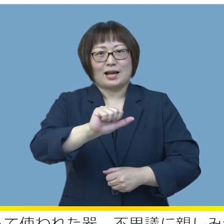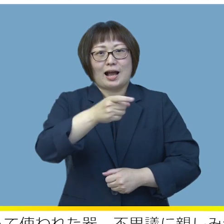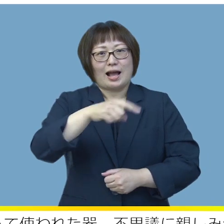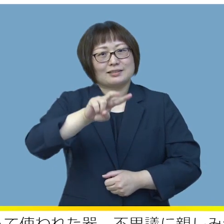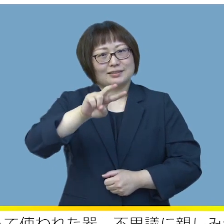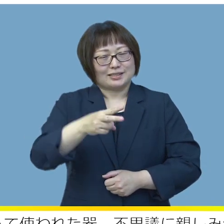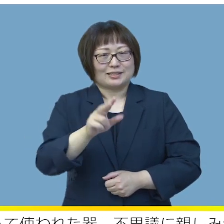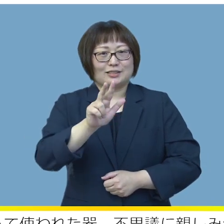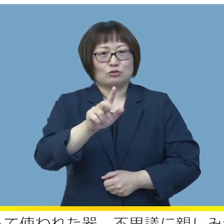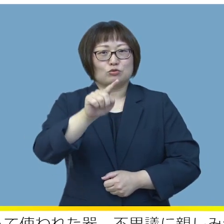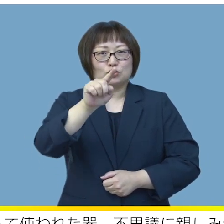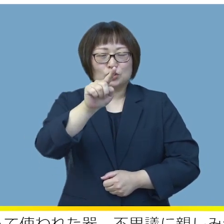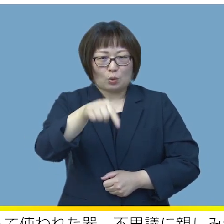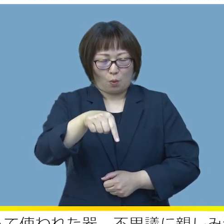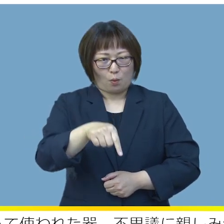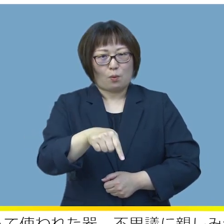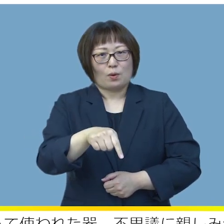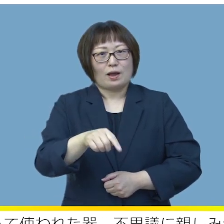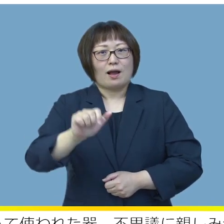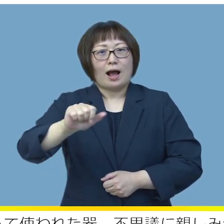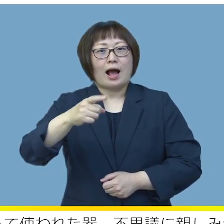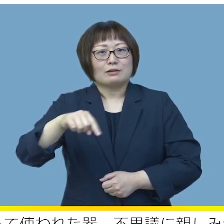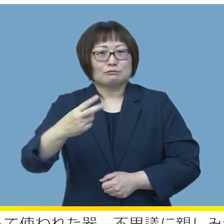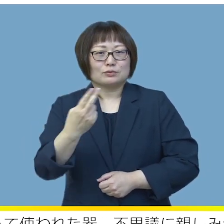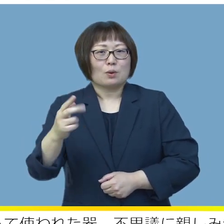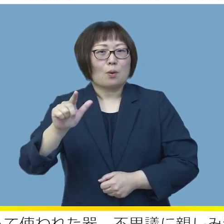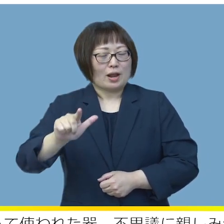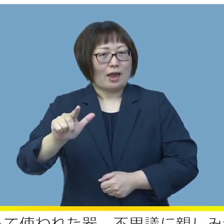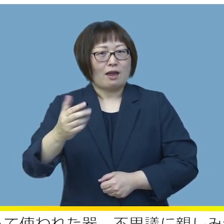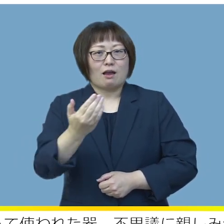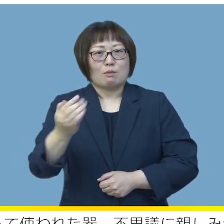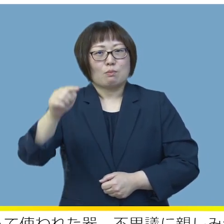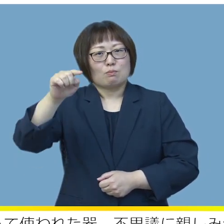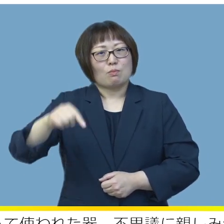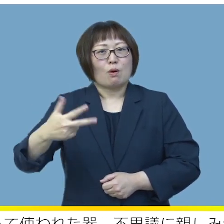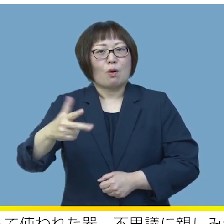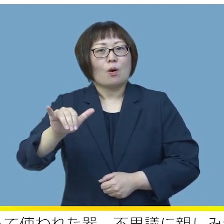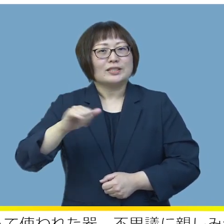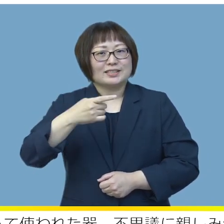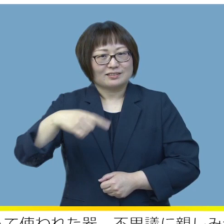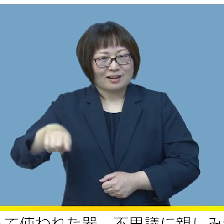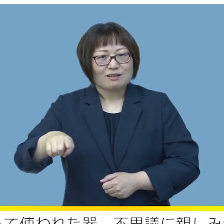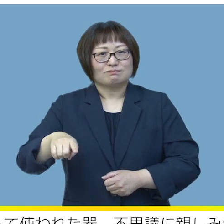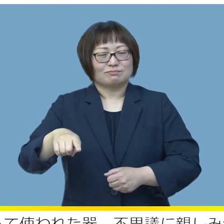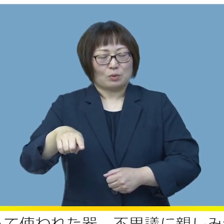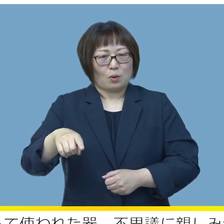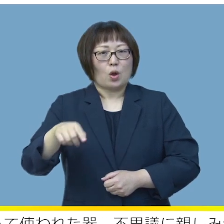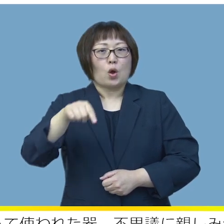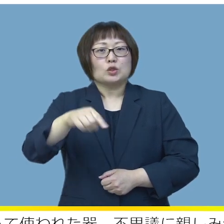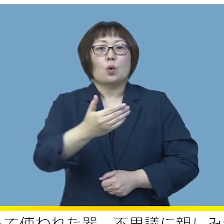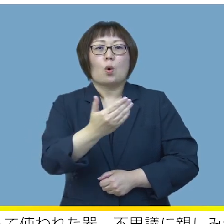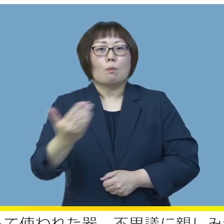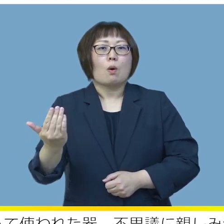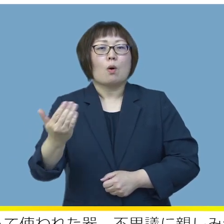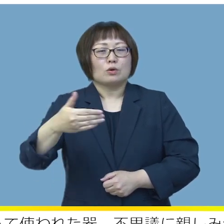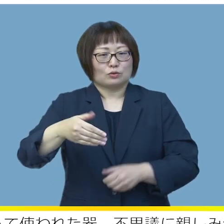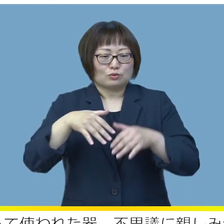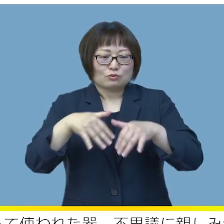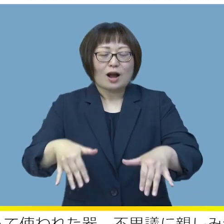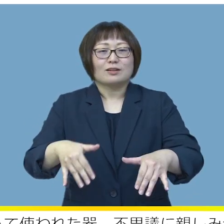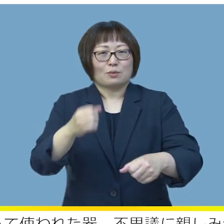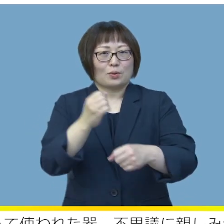アンリルソーやアンドレボーシャンといった素朴派の作品などを紹介します